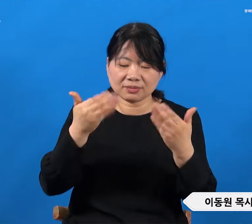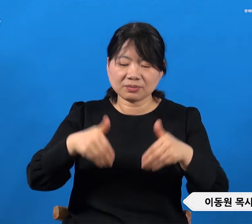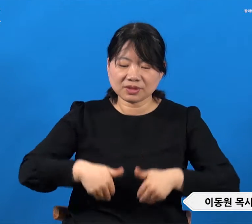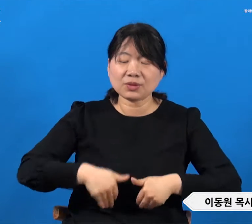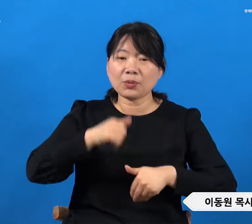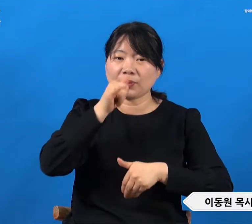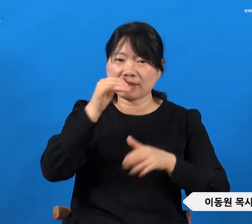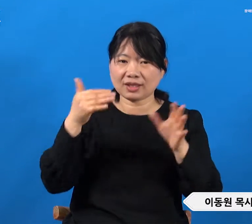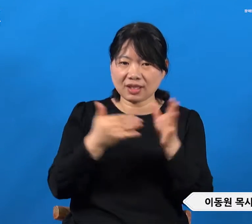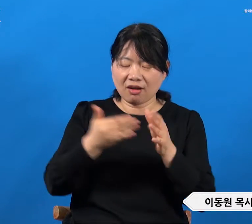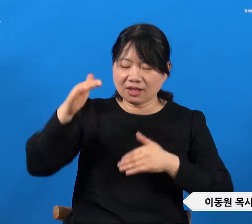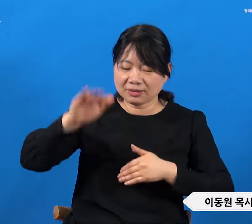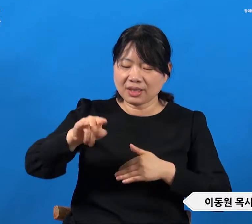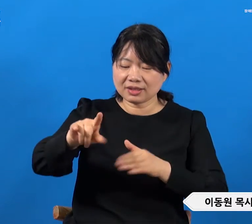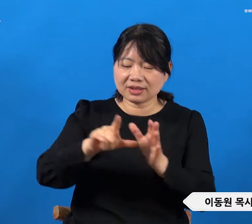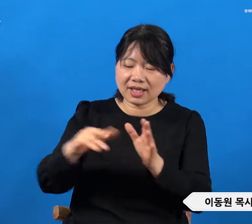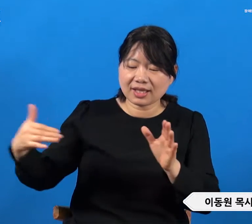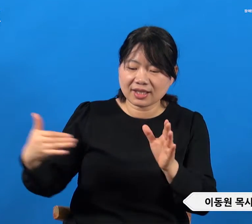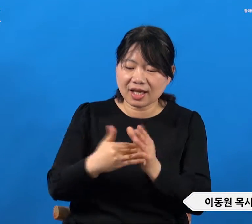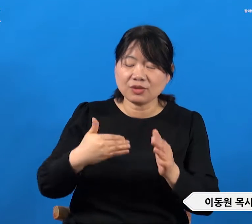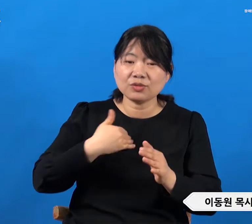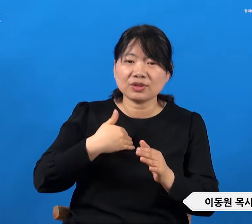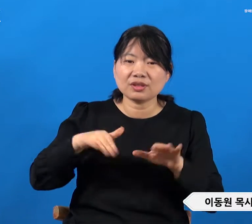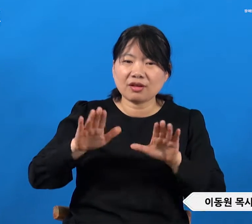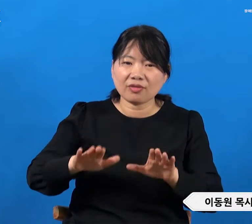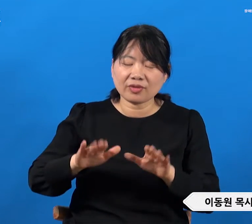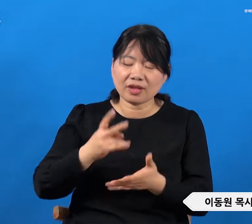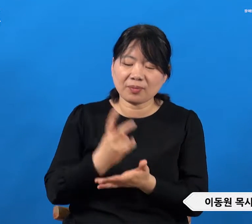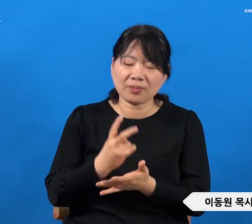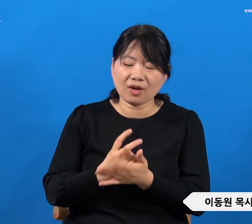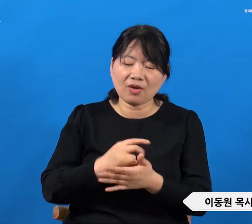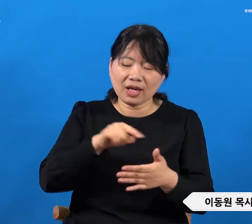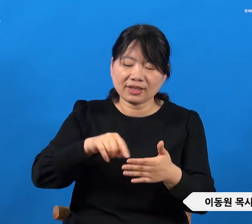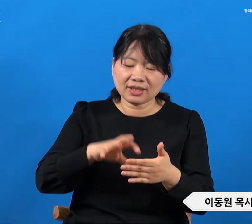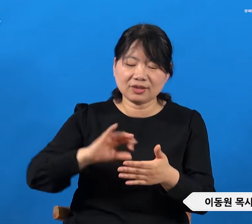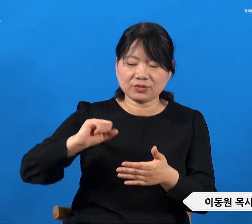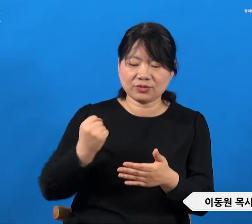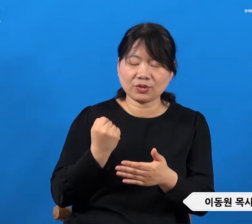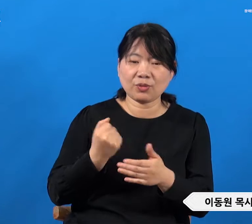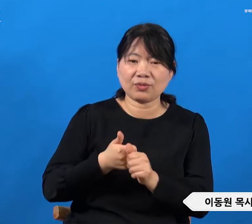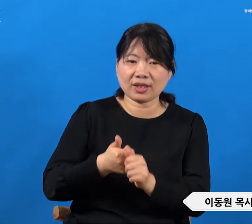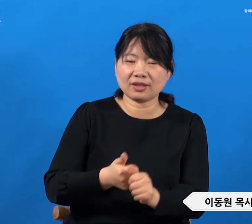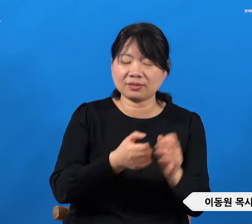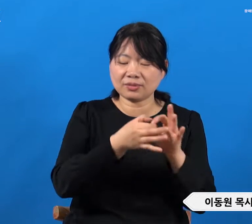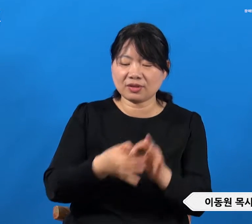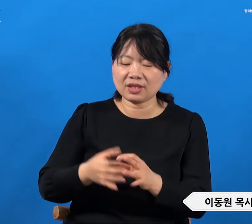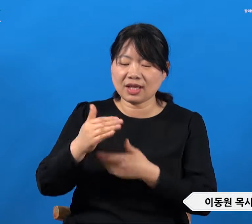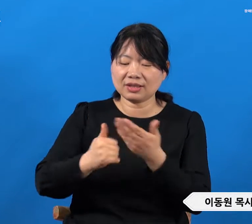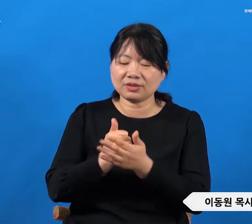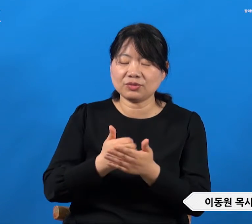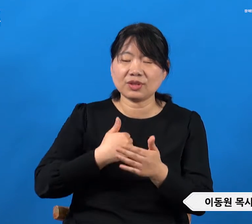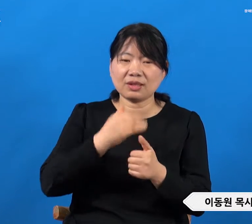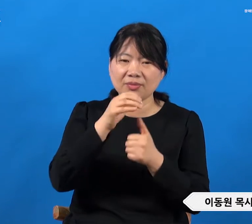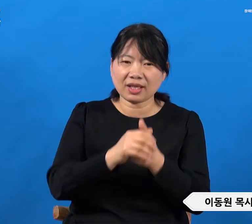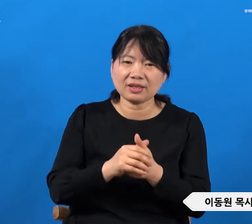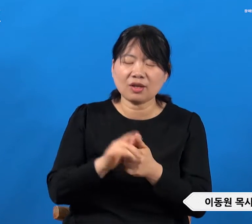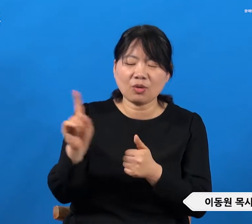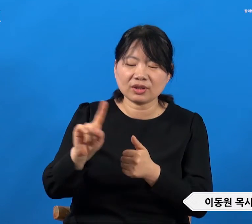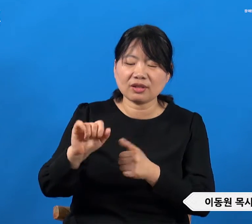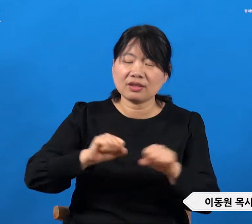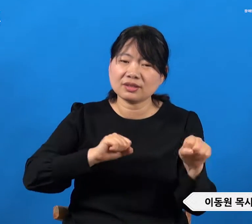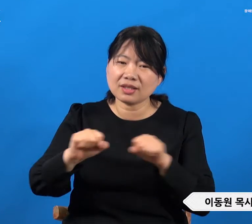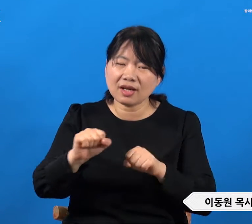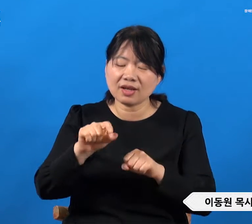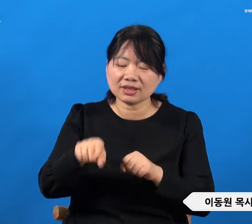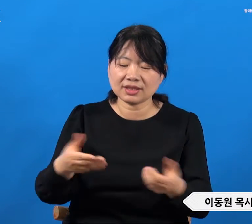있습니다. 그러나 그때까지 우리는 현재의 법에 순종하고 따르면서 하나님 우리에게 맡겨진 어떤